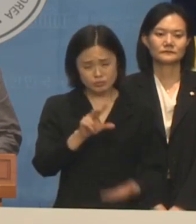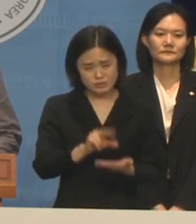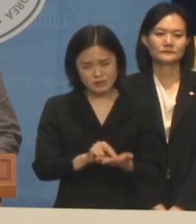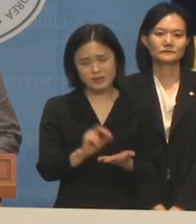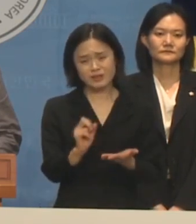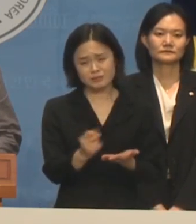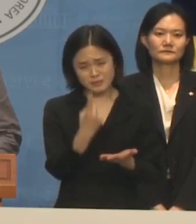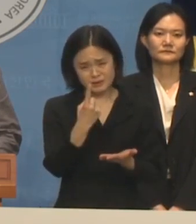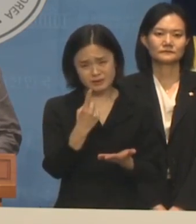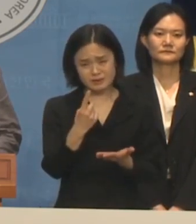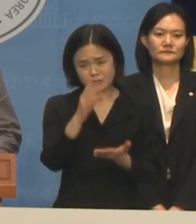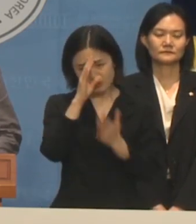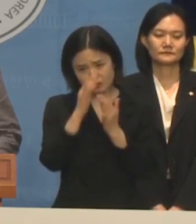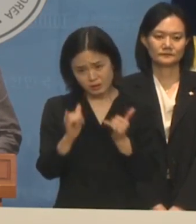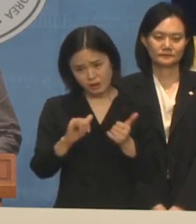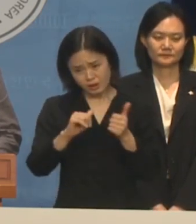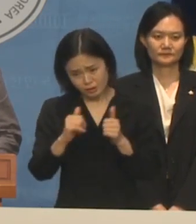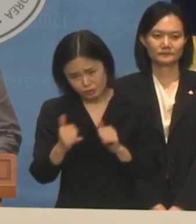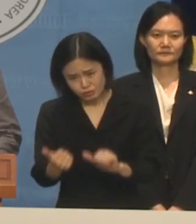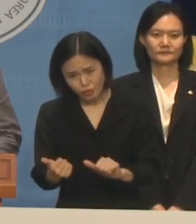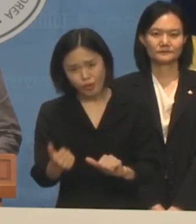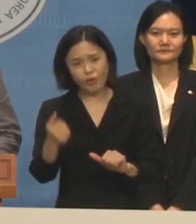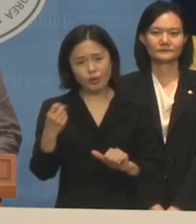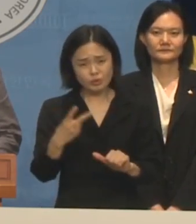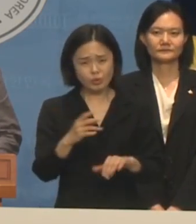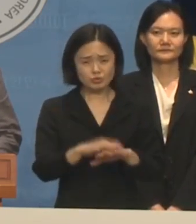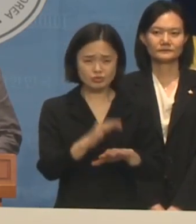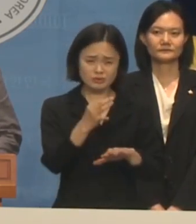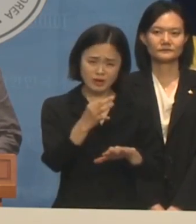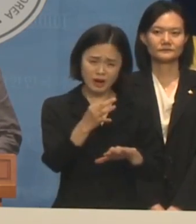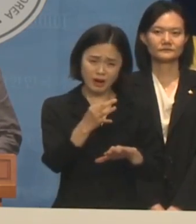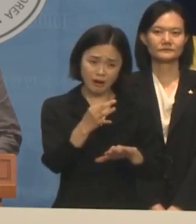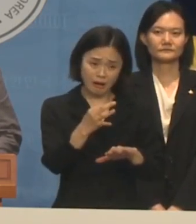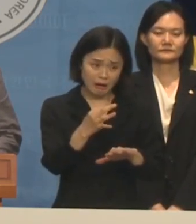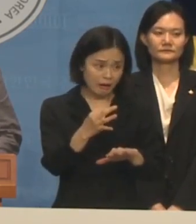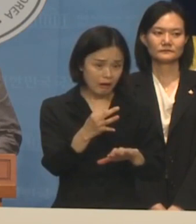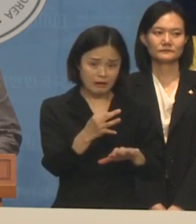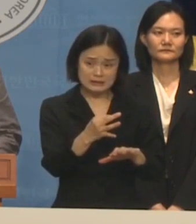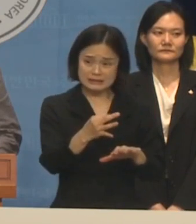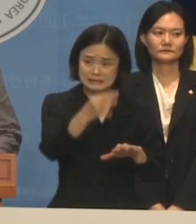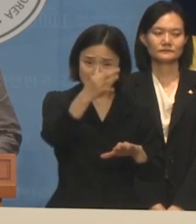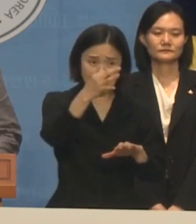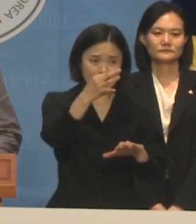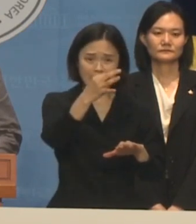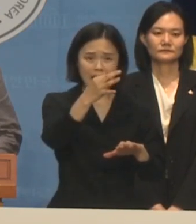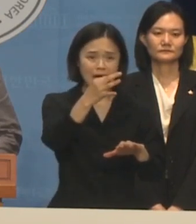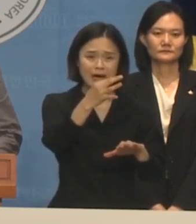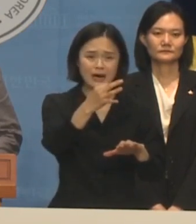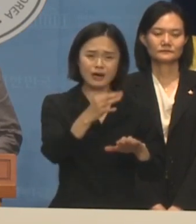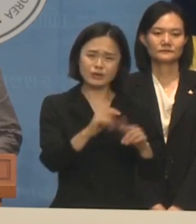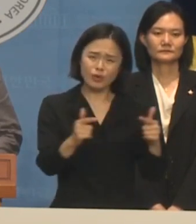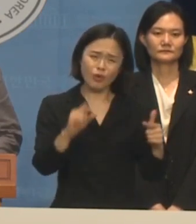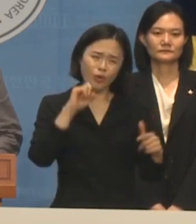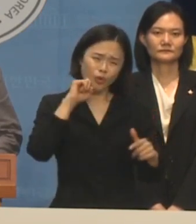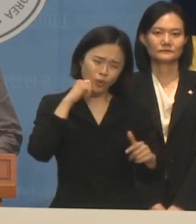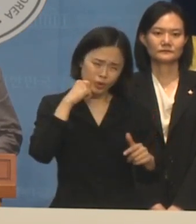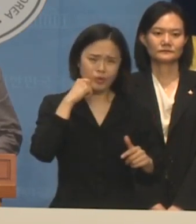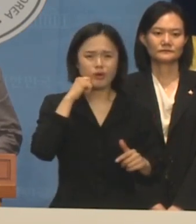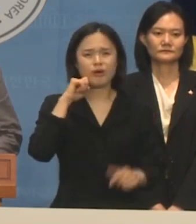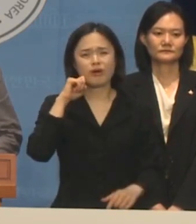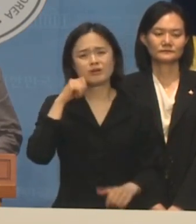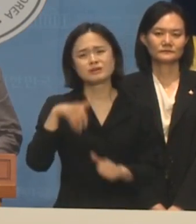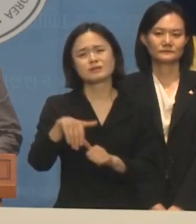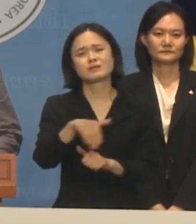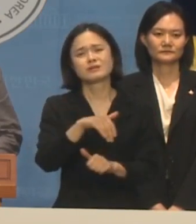왔습니다. 10%도 되지 않는 공공의료 현실은 그대로 둔 채 의료의